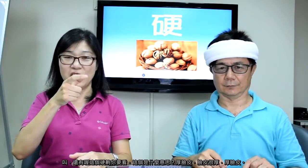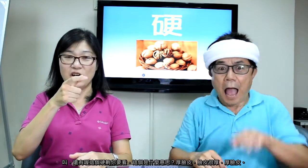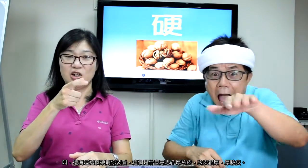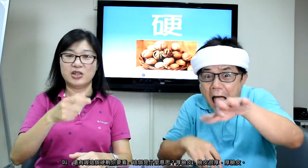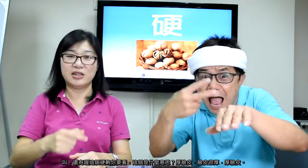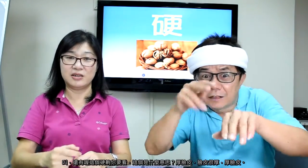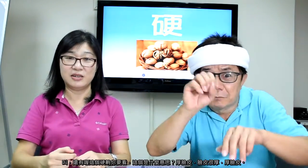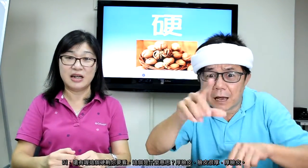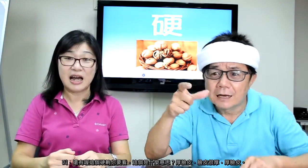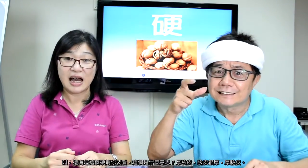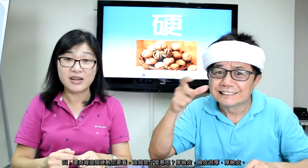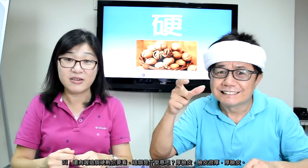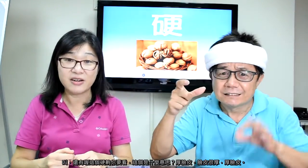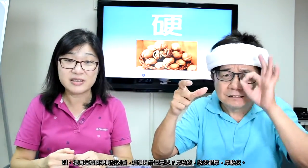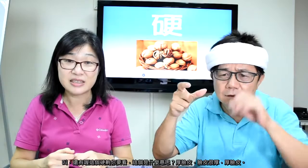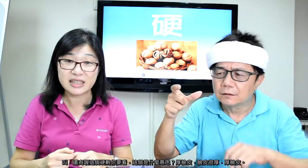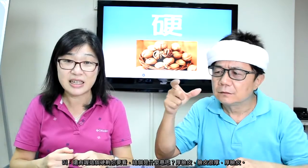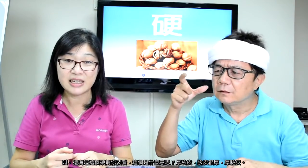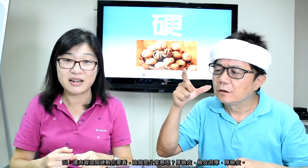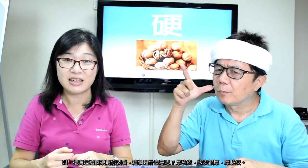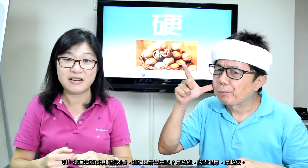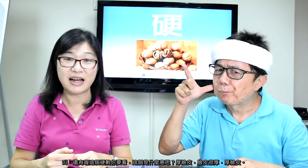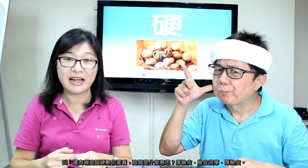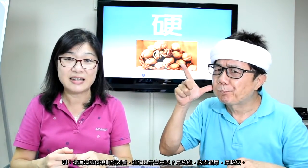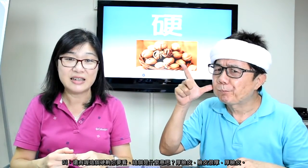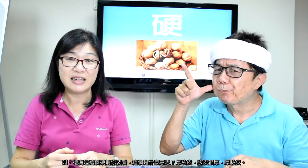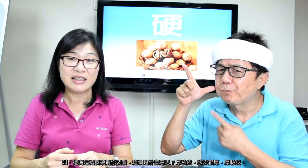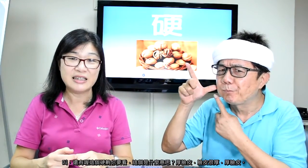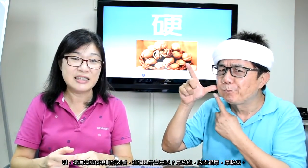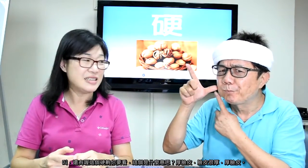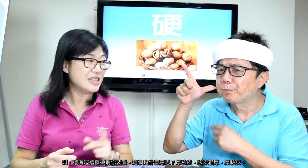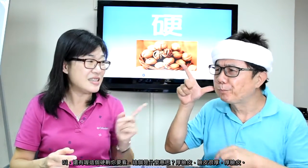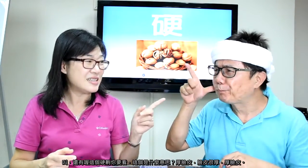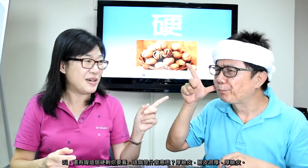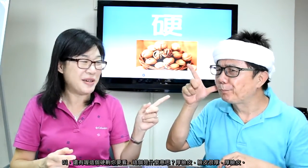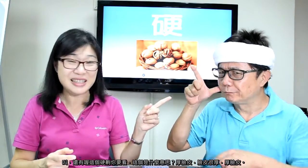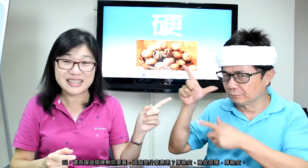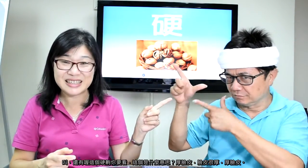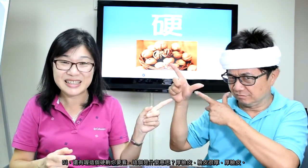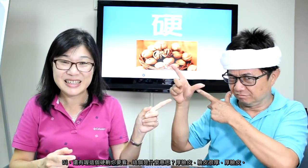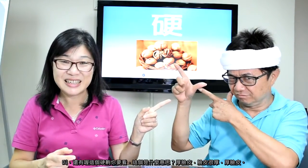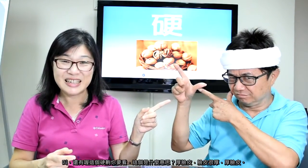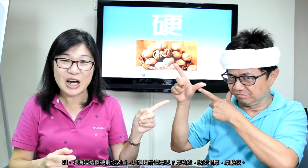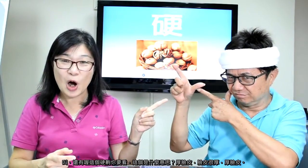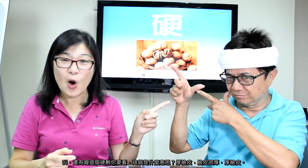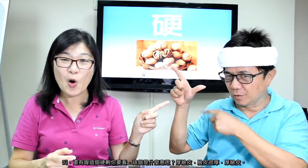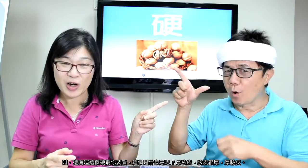叫。还有哦，这个硬哈，你要看，这个是什么意思？厚